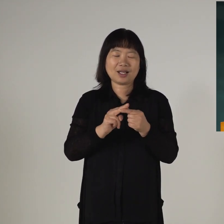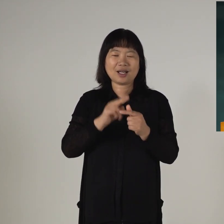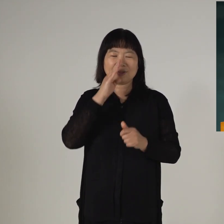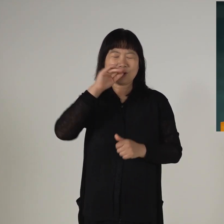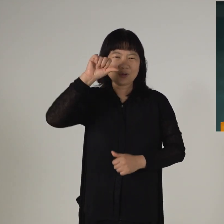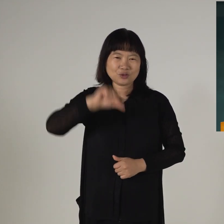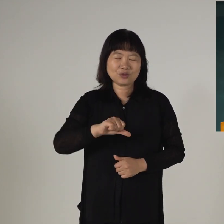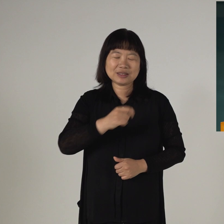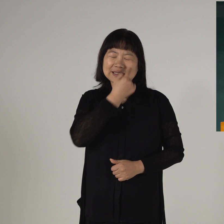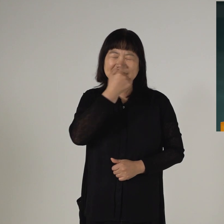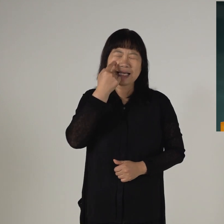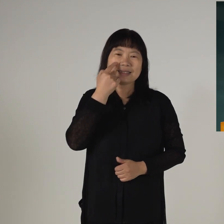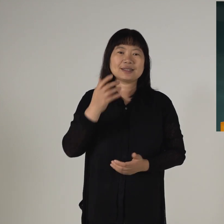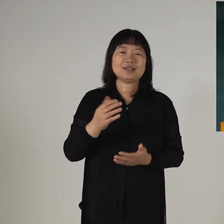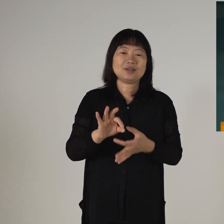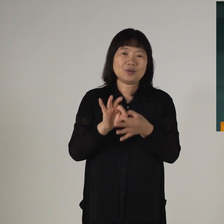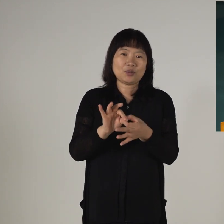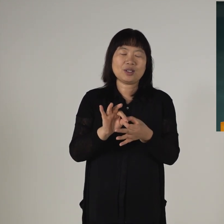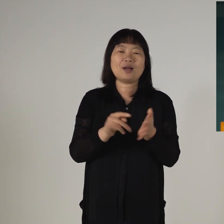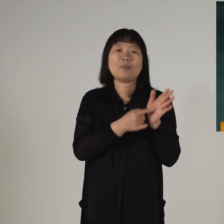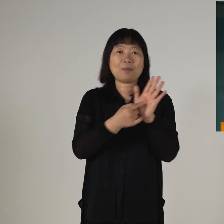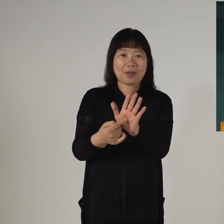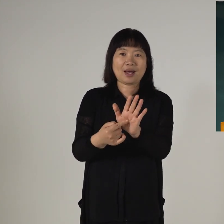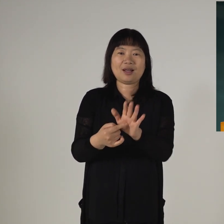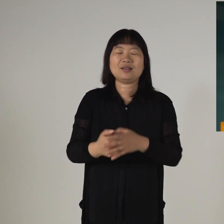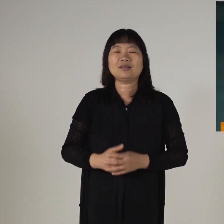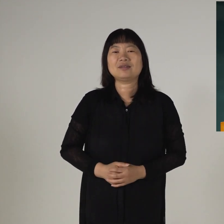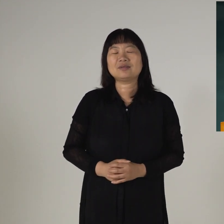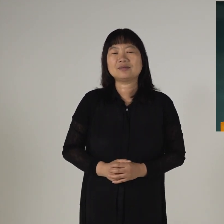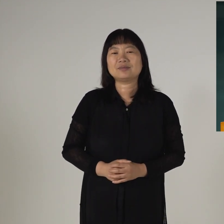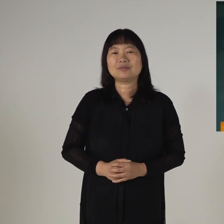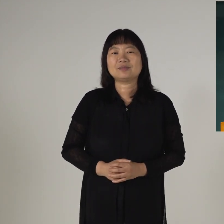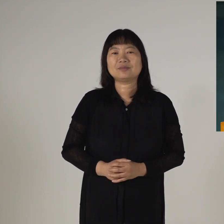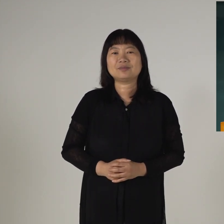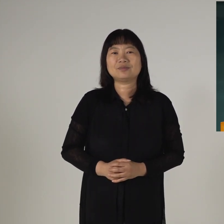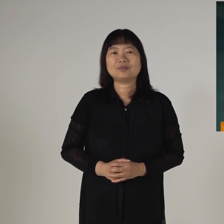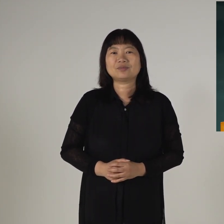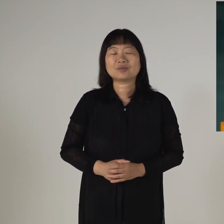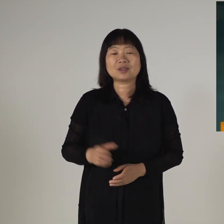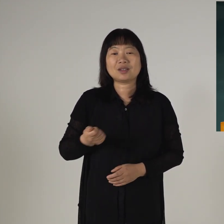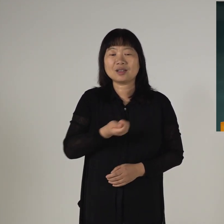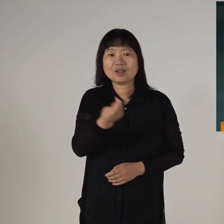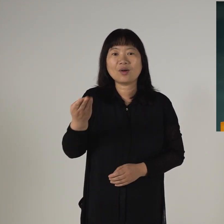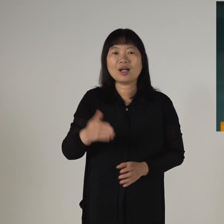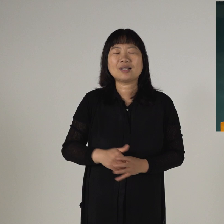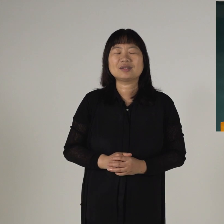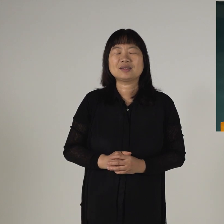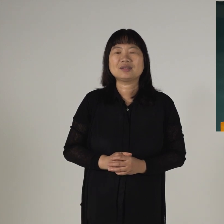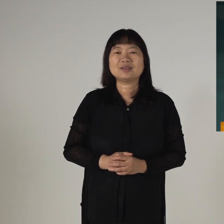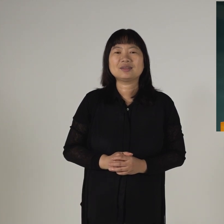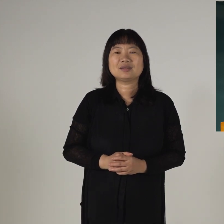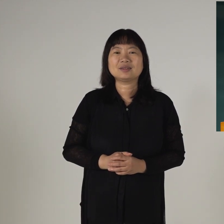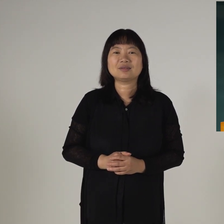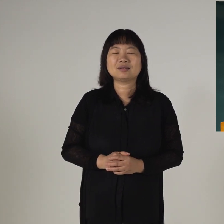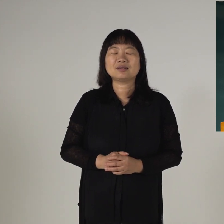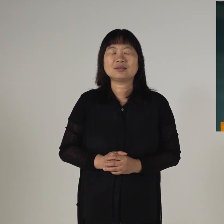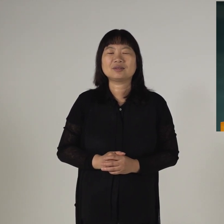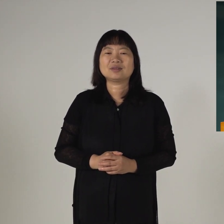저주의 상징으로도 묘사되는 것이 잔입니다. 뭐 여러 가지 예정을 들 필요